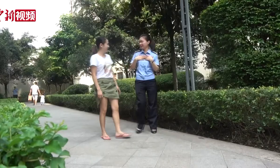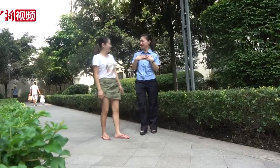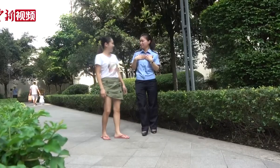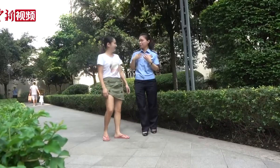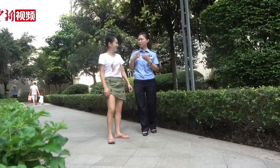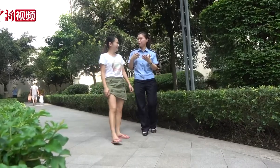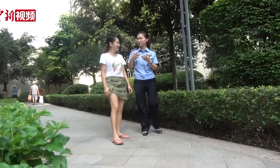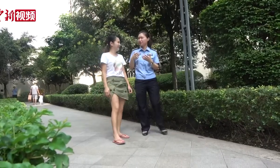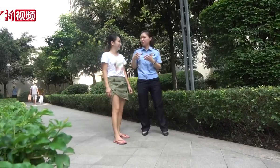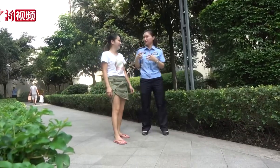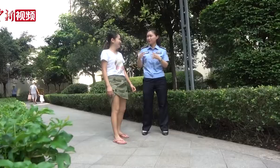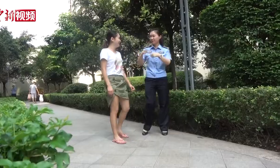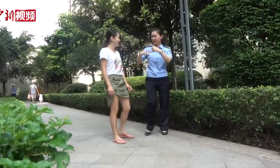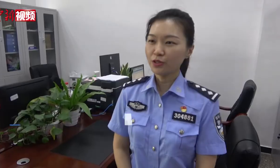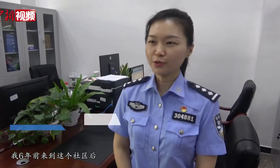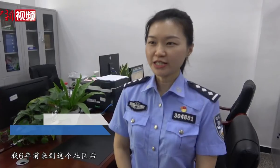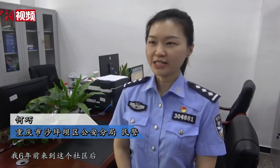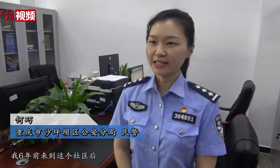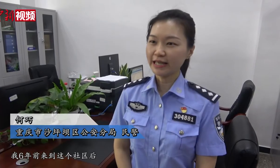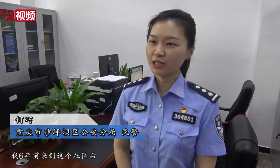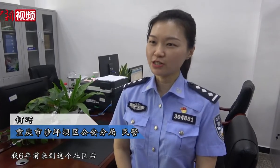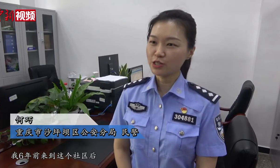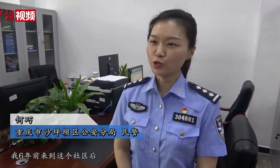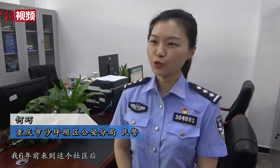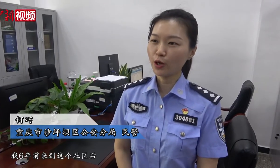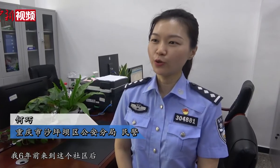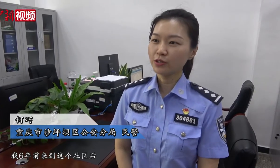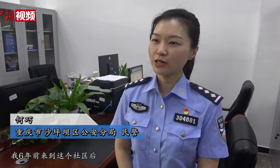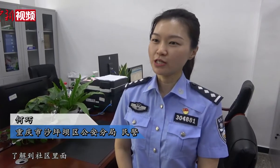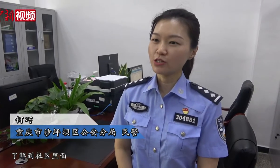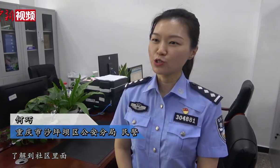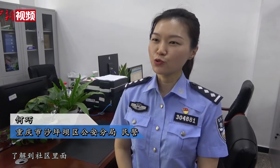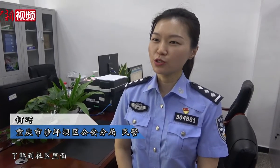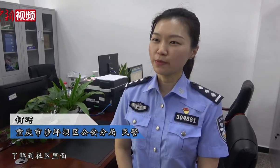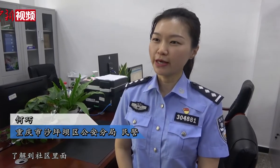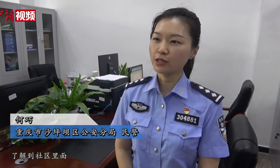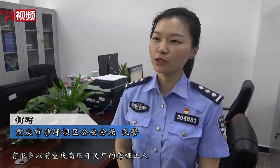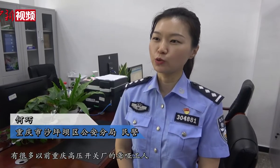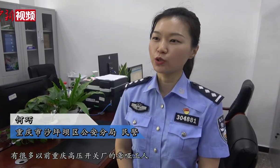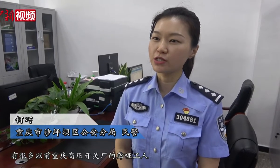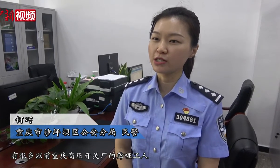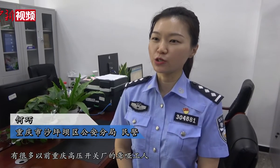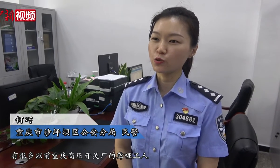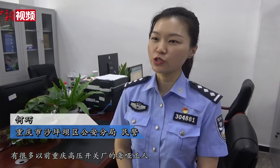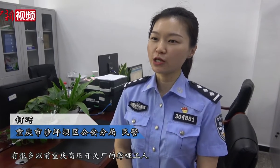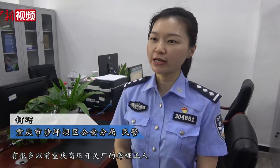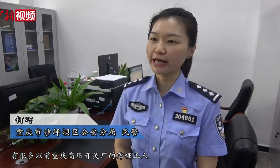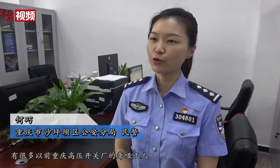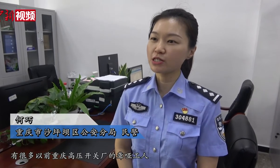和社会大众连接起来的纽带。 我6年前来到这个社区后，了解了社区里面有很多以前重庆高压开关厂